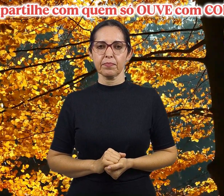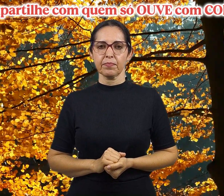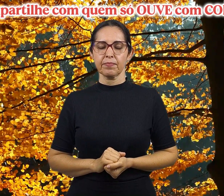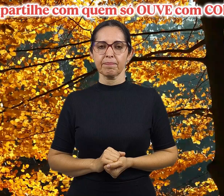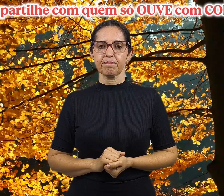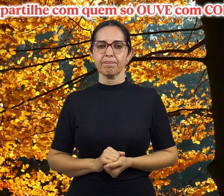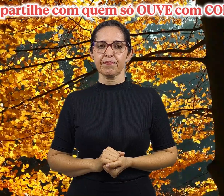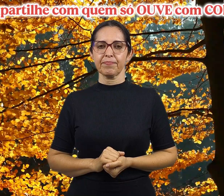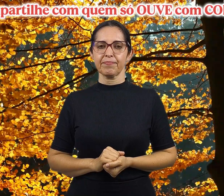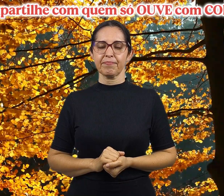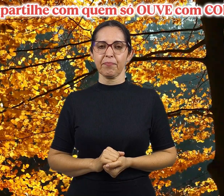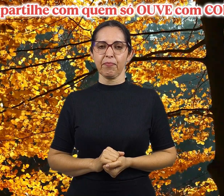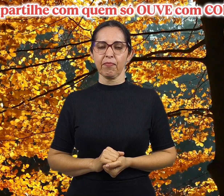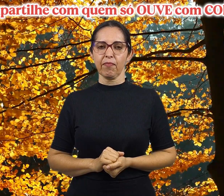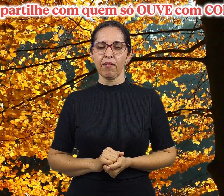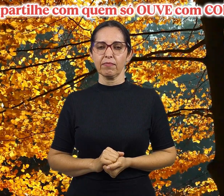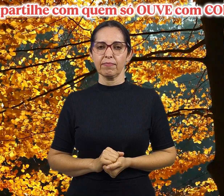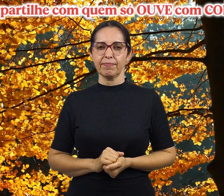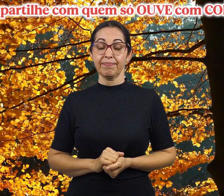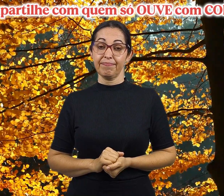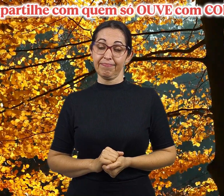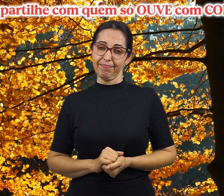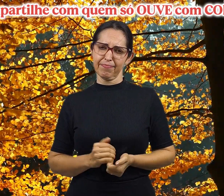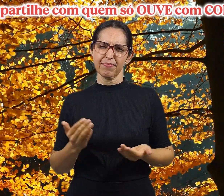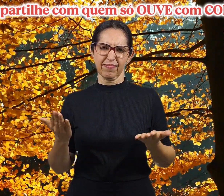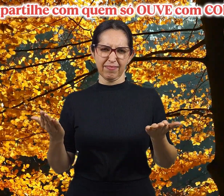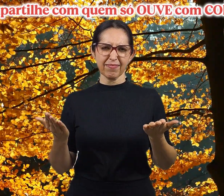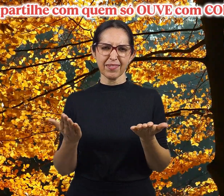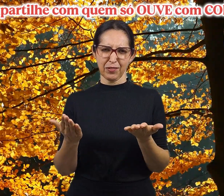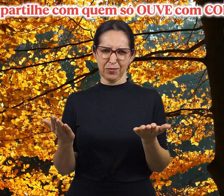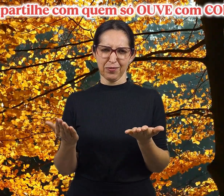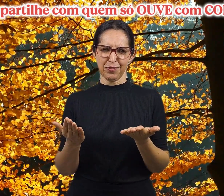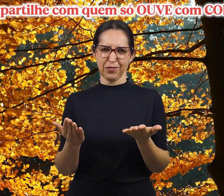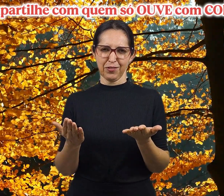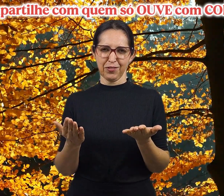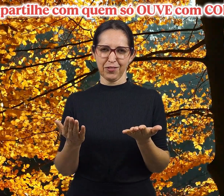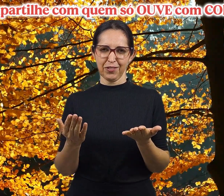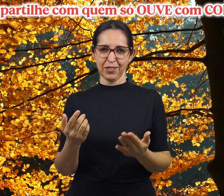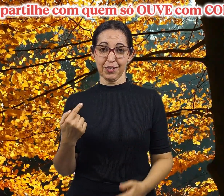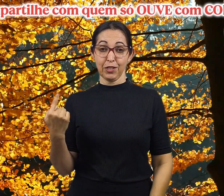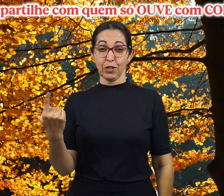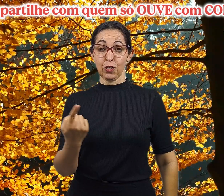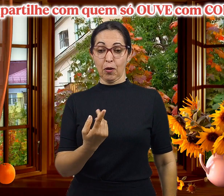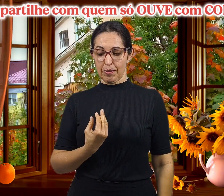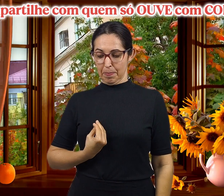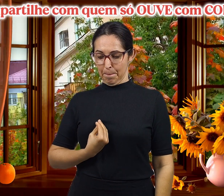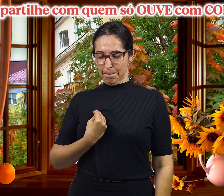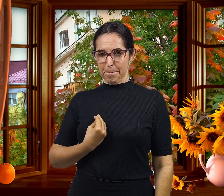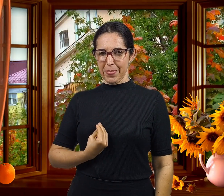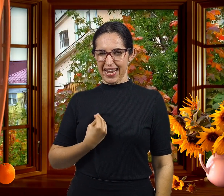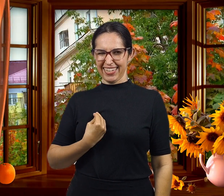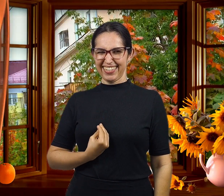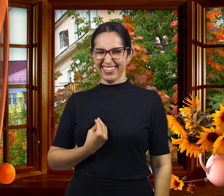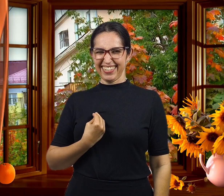Nós estamos essa noite, amados, em Betel.